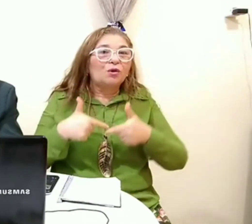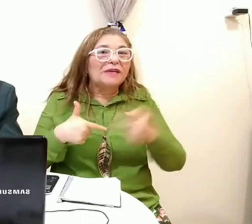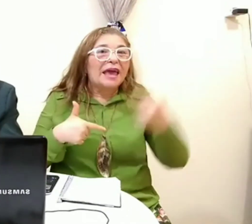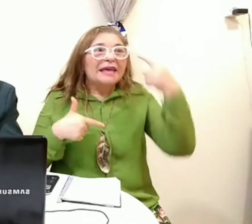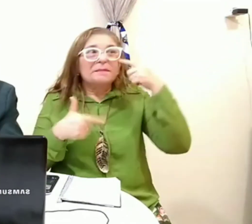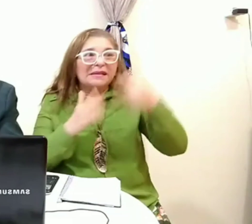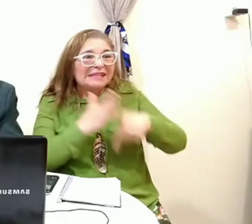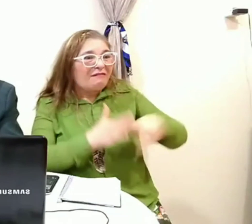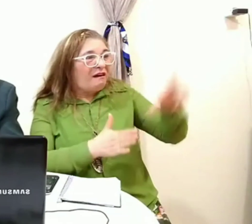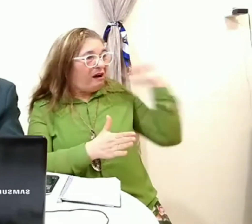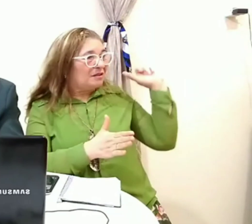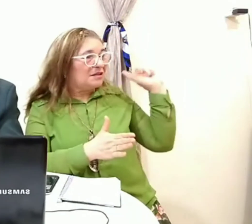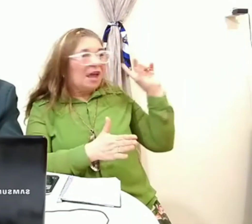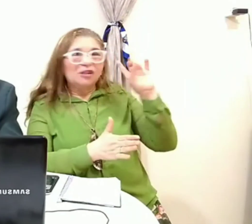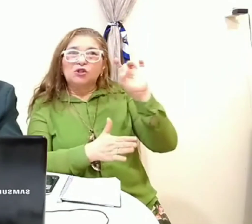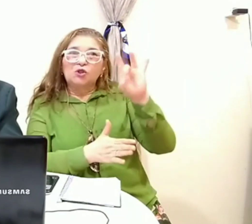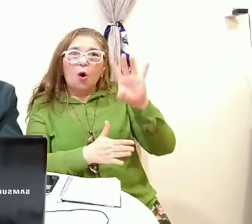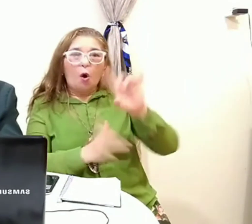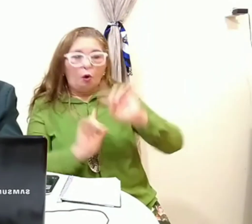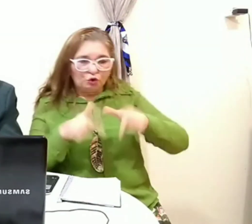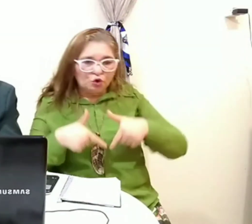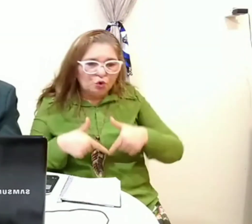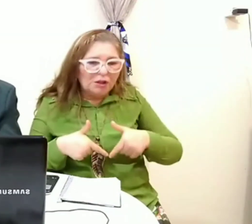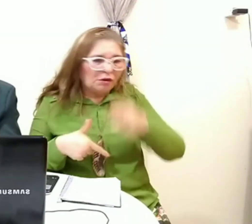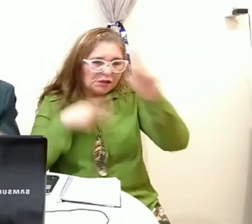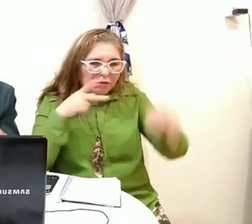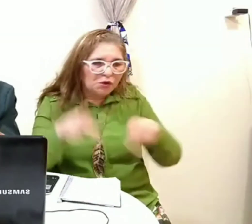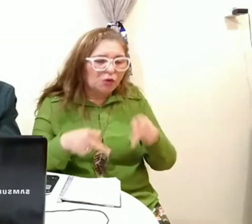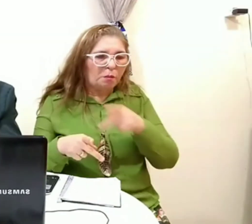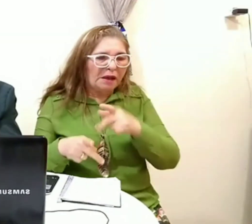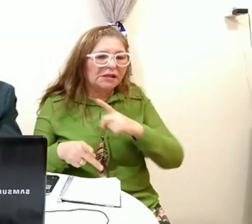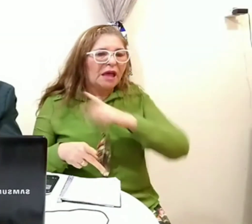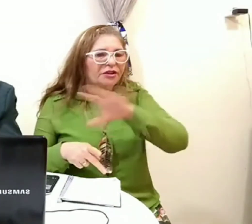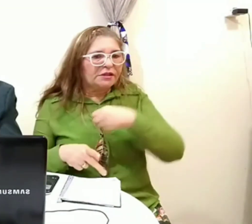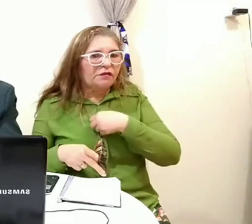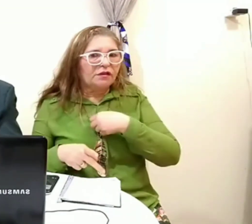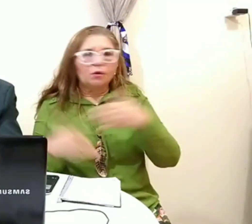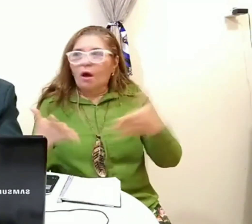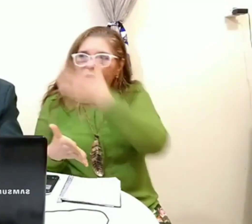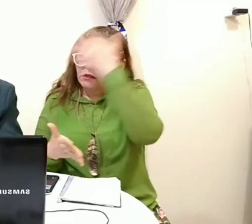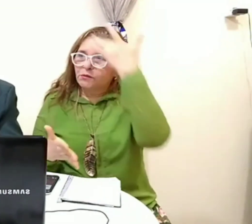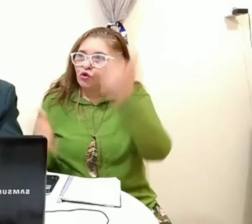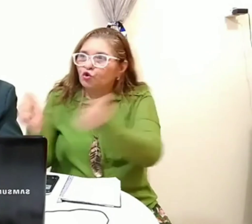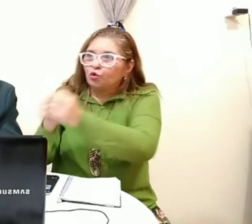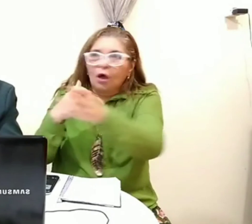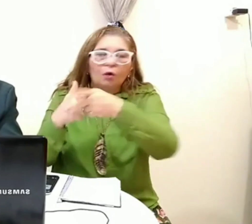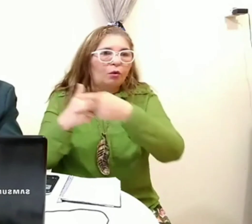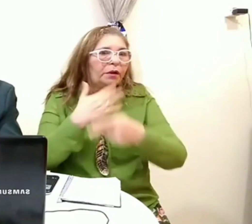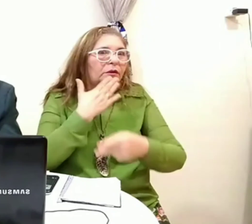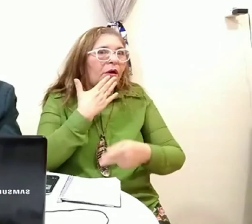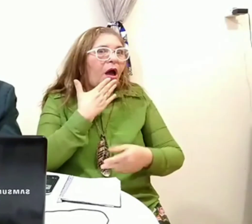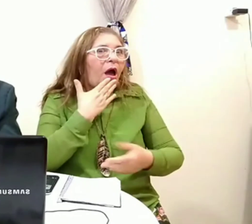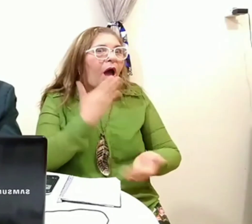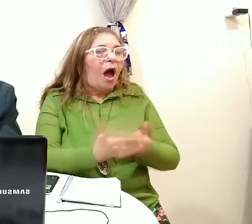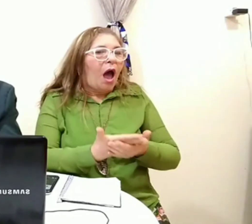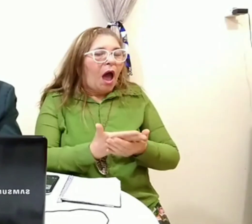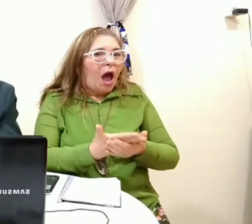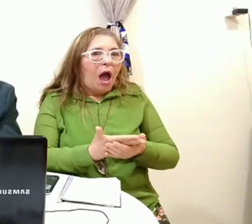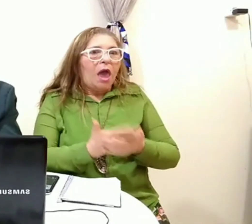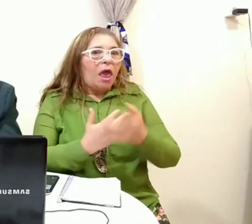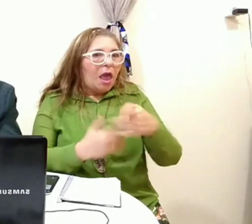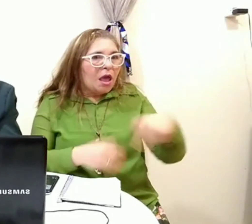à salvação, diz aqui que eles se admiraram, porque também sobre os gentios foi derramado o dom do